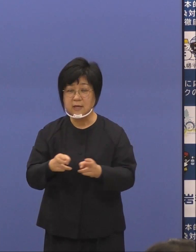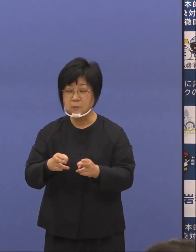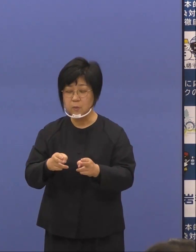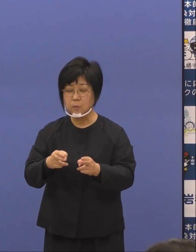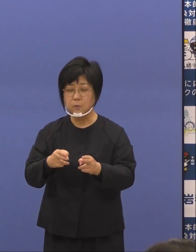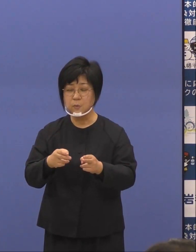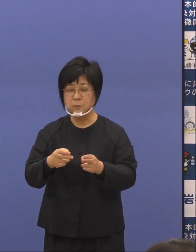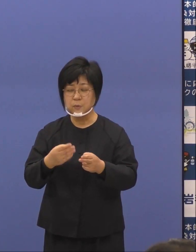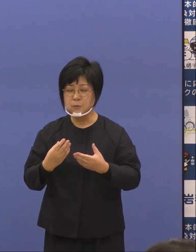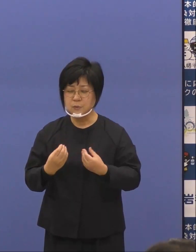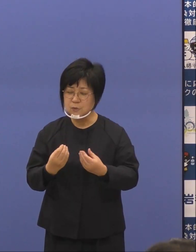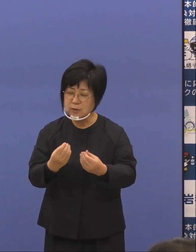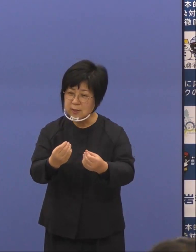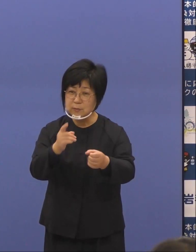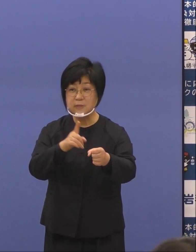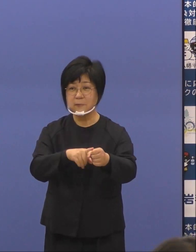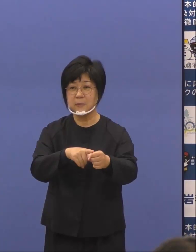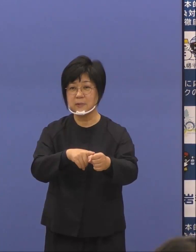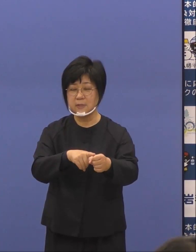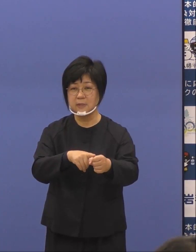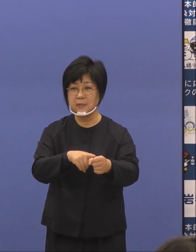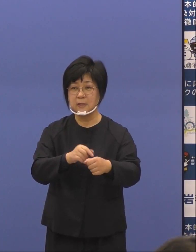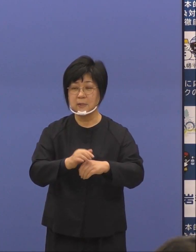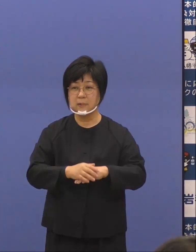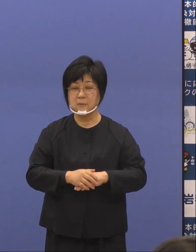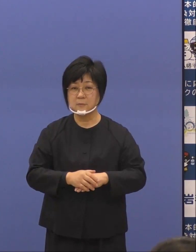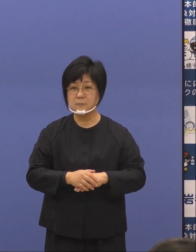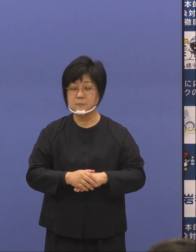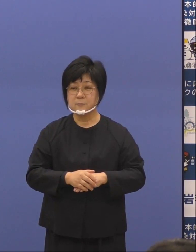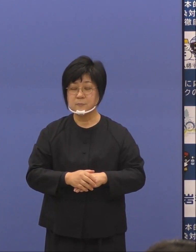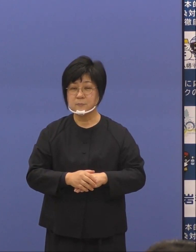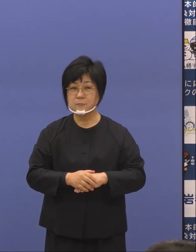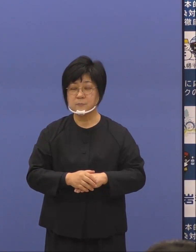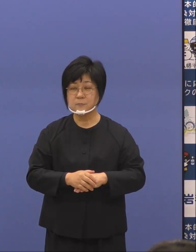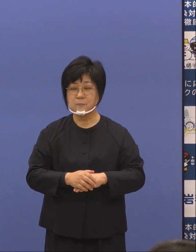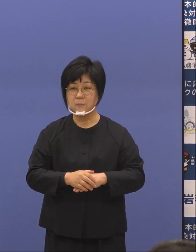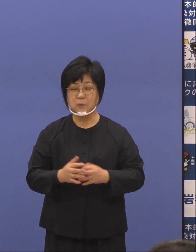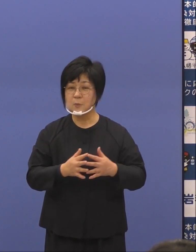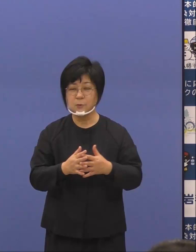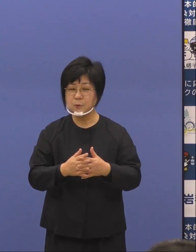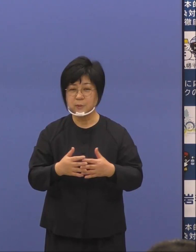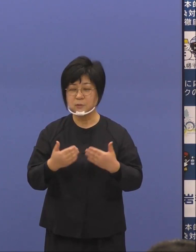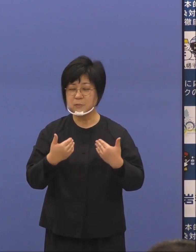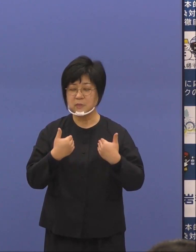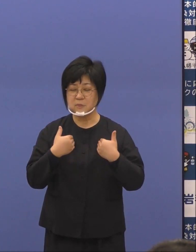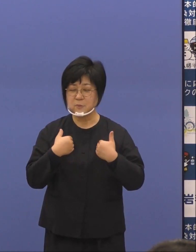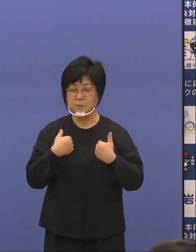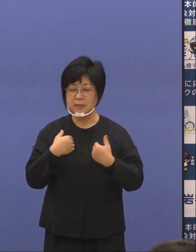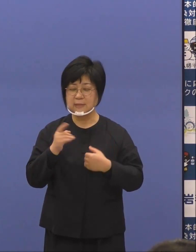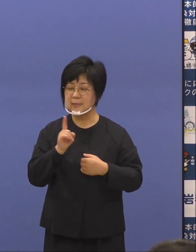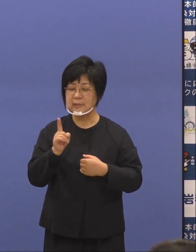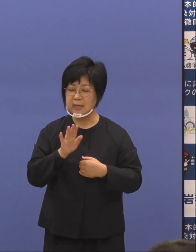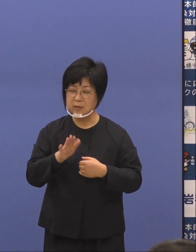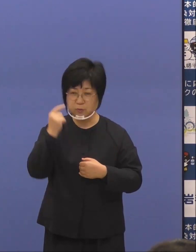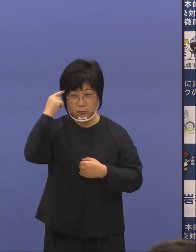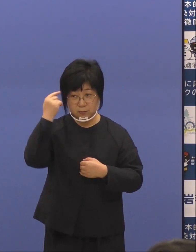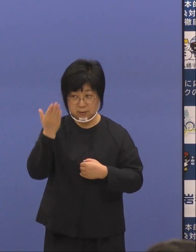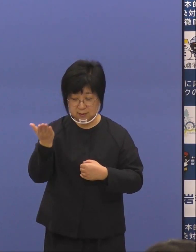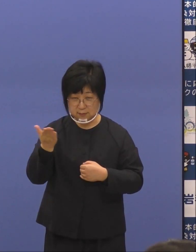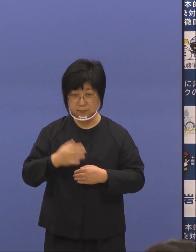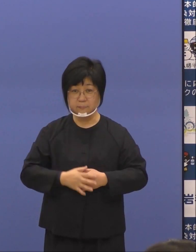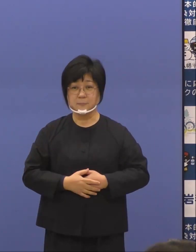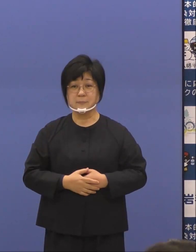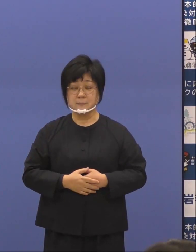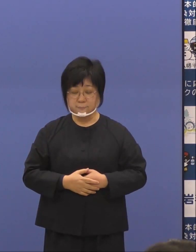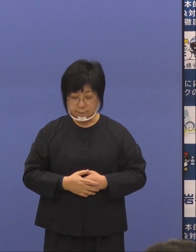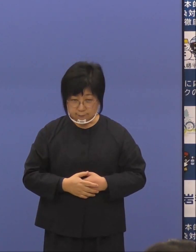でもっと投票率は必要だと思うんですけども、どういった取り組みが必要だと考えますか？ やはりかなり